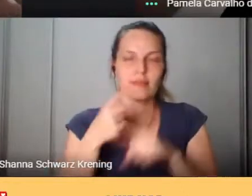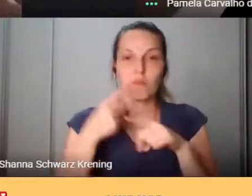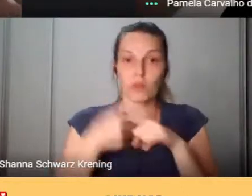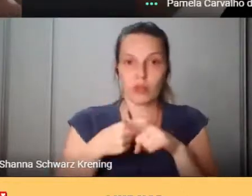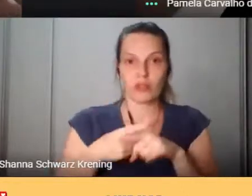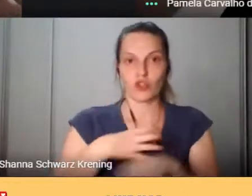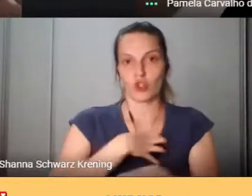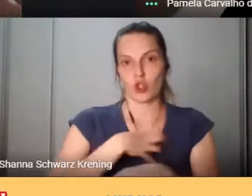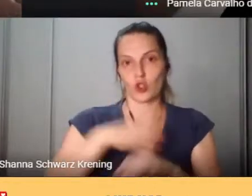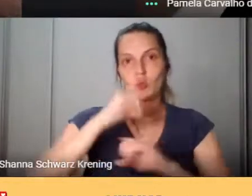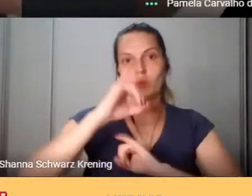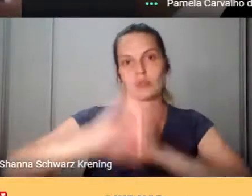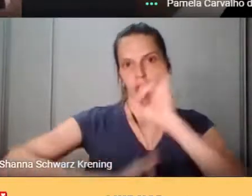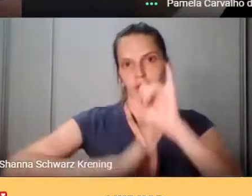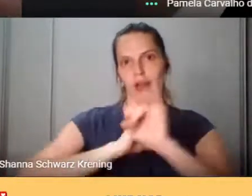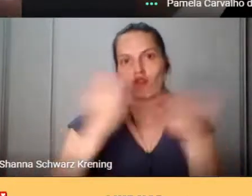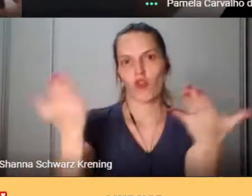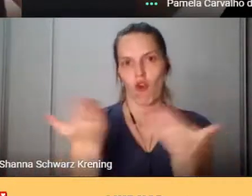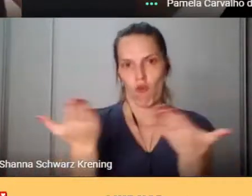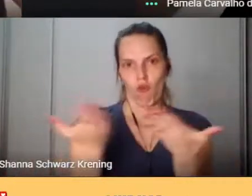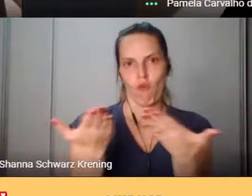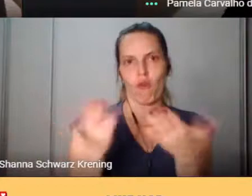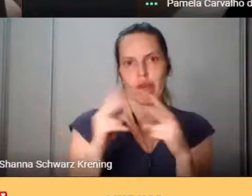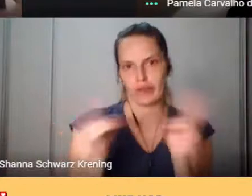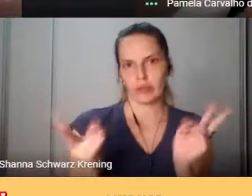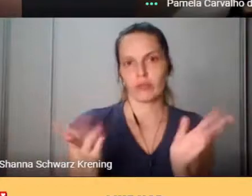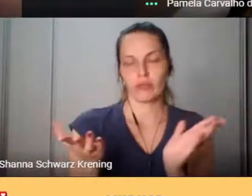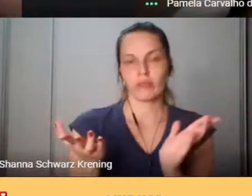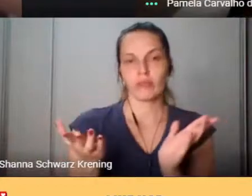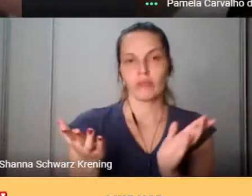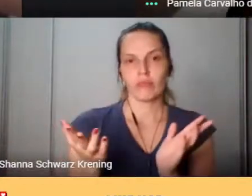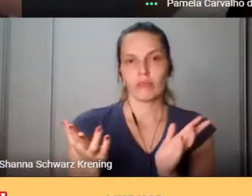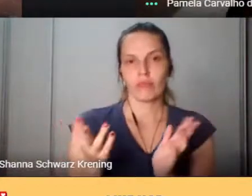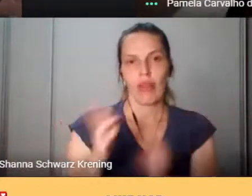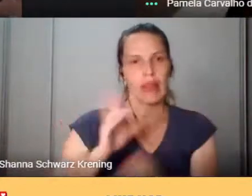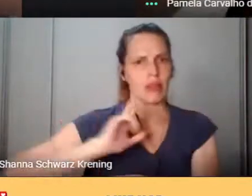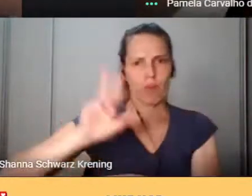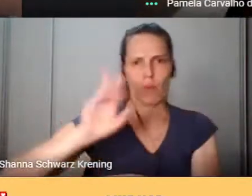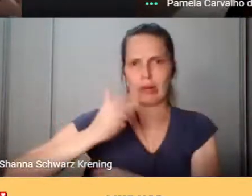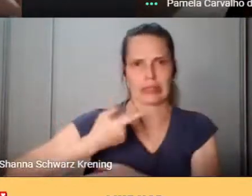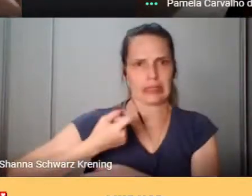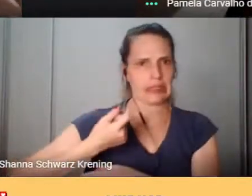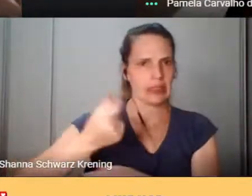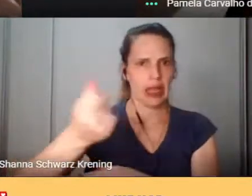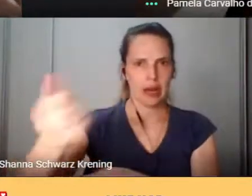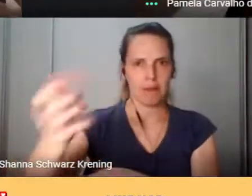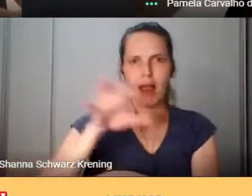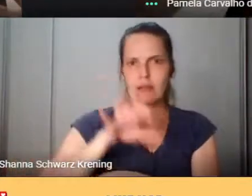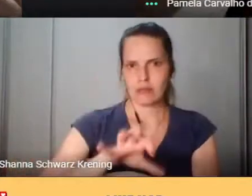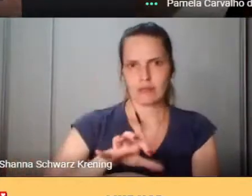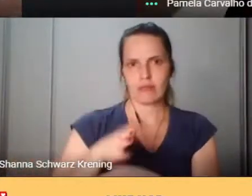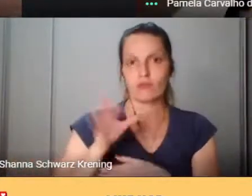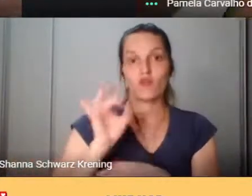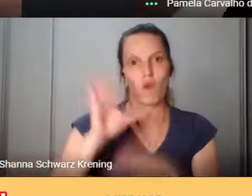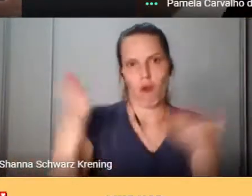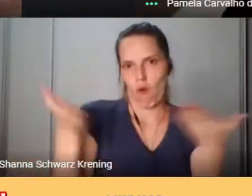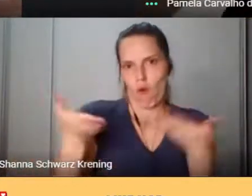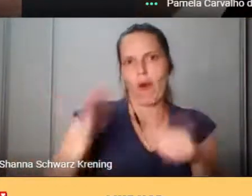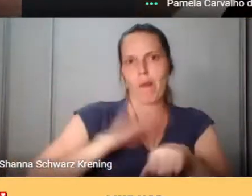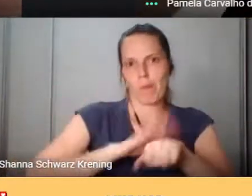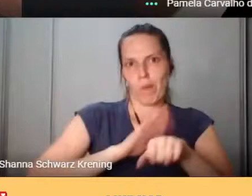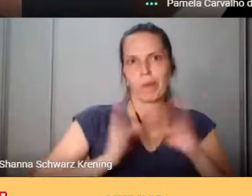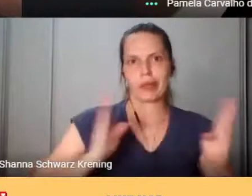essa modalidade não é para sempre, né? E aí o que a gente pode aproximar para o presencial, o que a